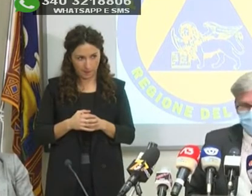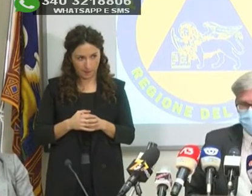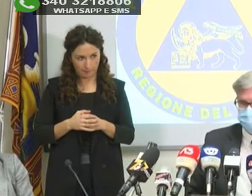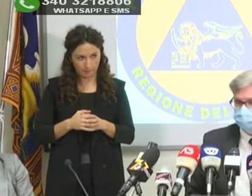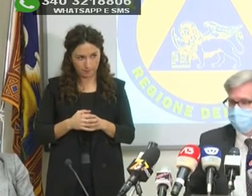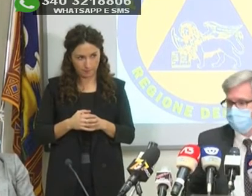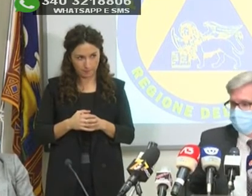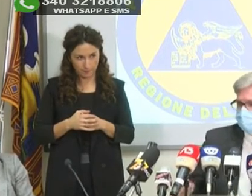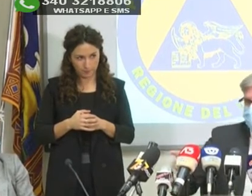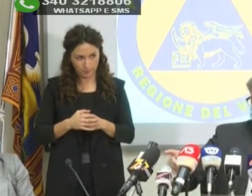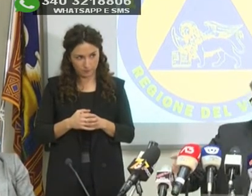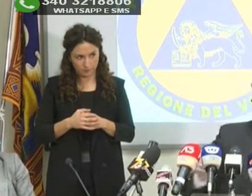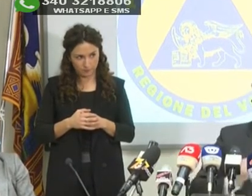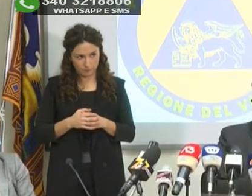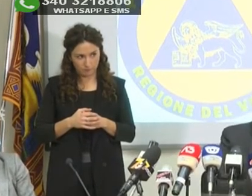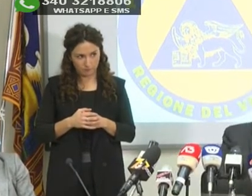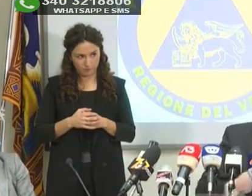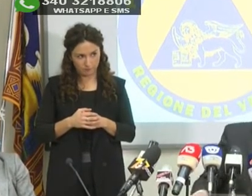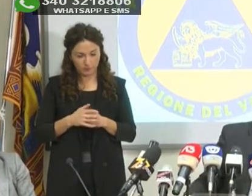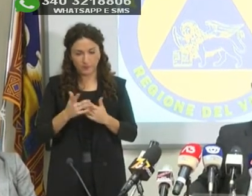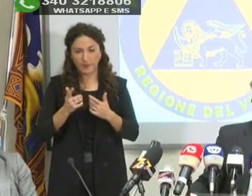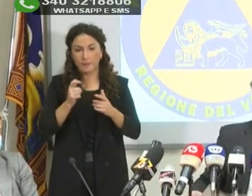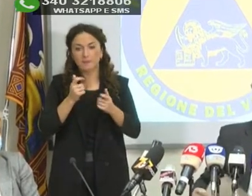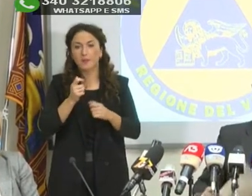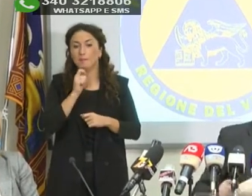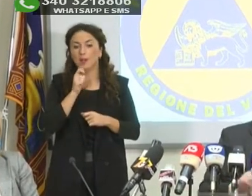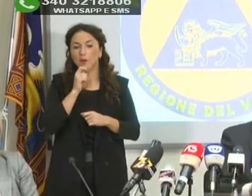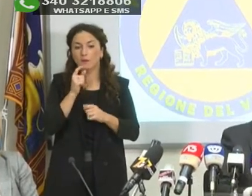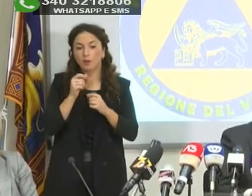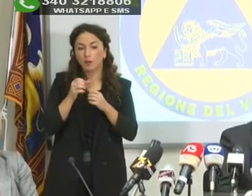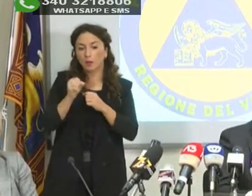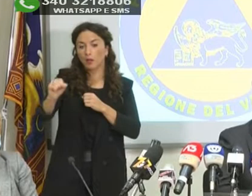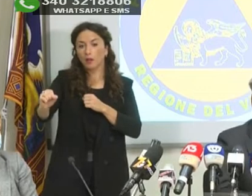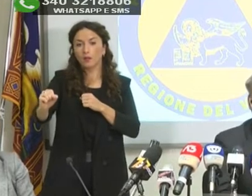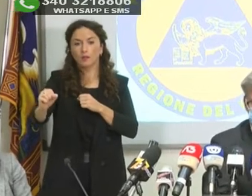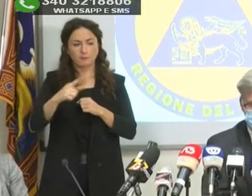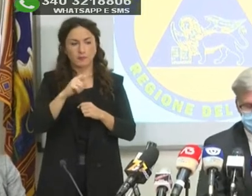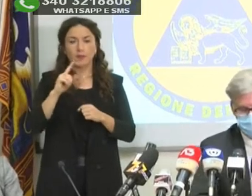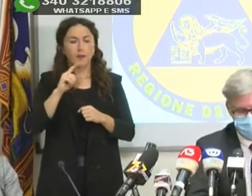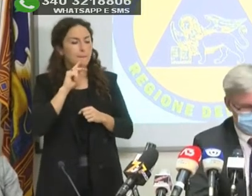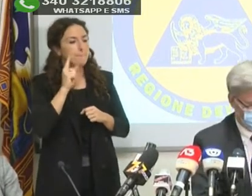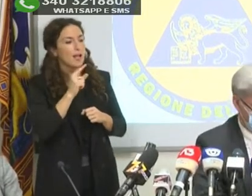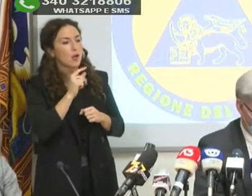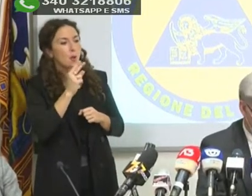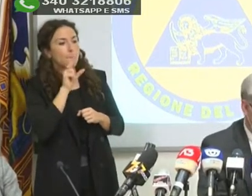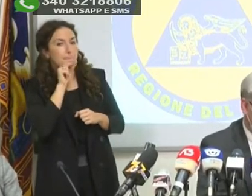No, pensavo ai microfoni, quelli più distanti che magari danno. No, se fate più vicino è meglio, però più vicino a te.